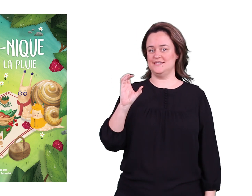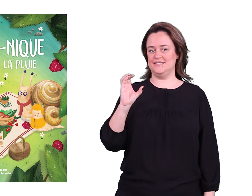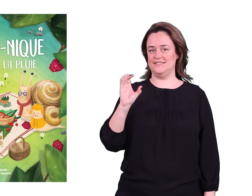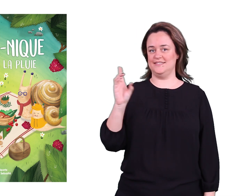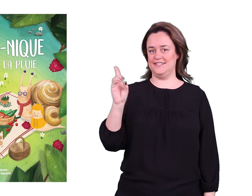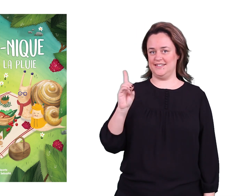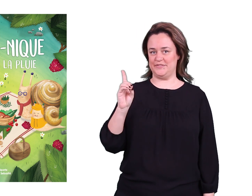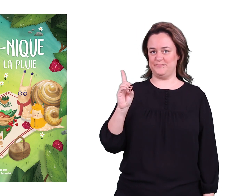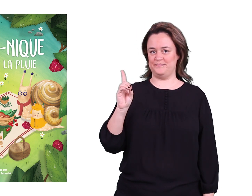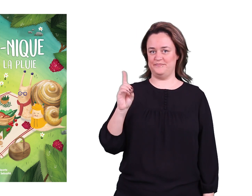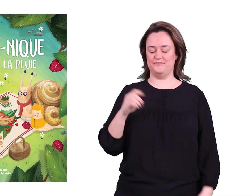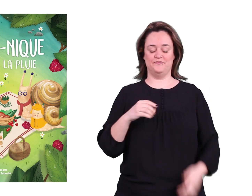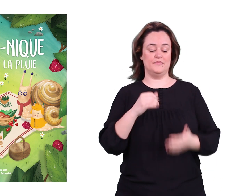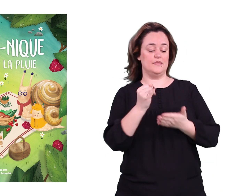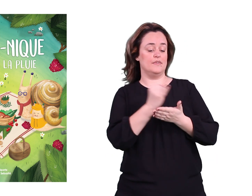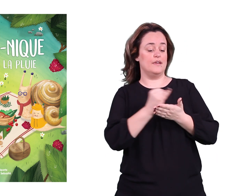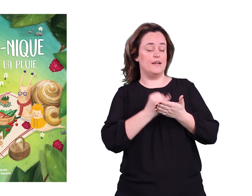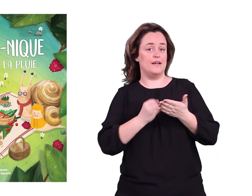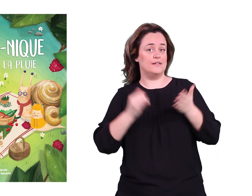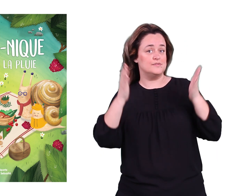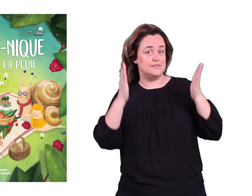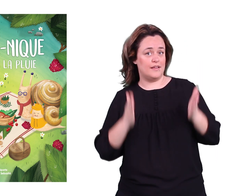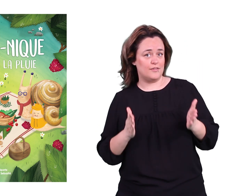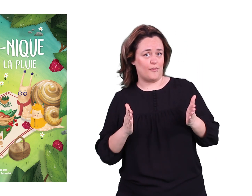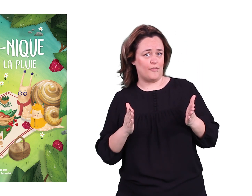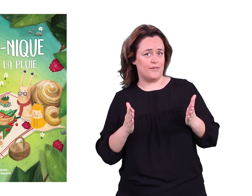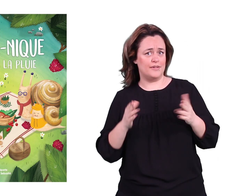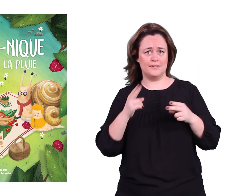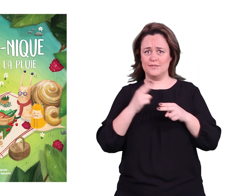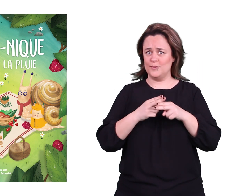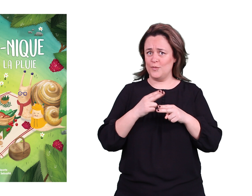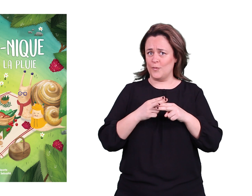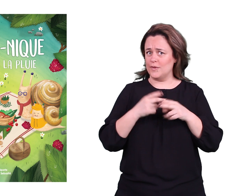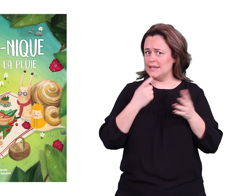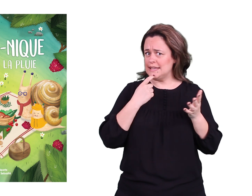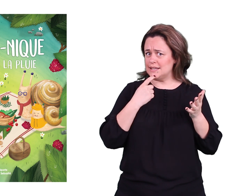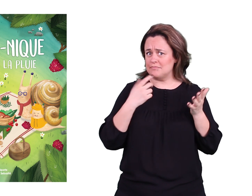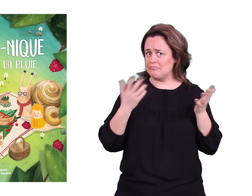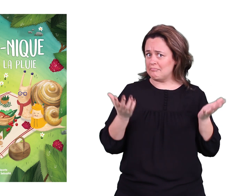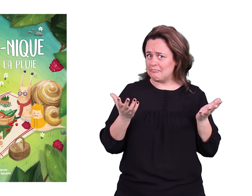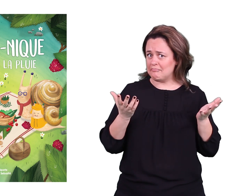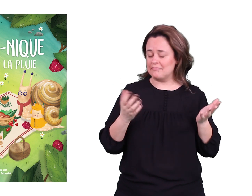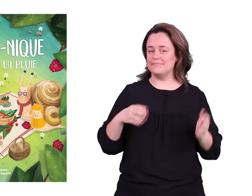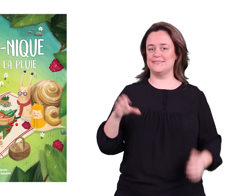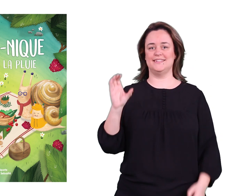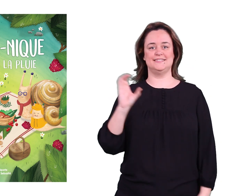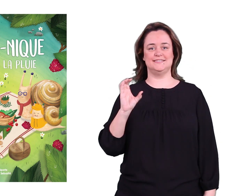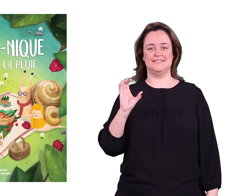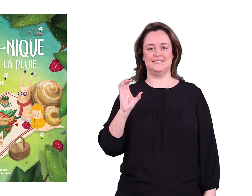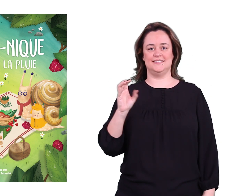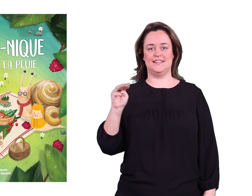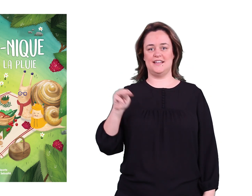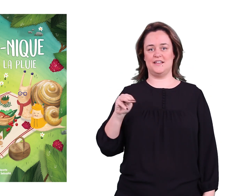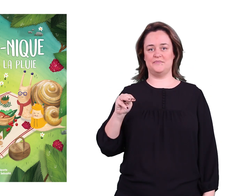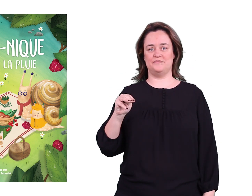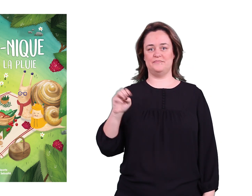Corinne Delporte et la dessinatrice est Célia